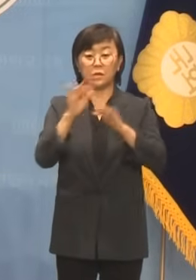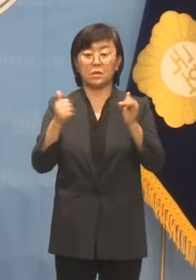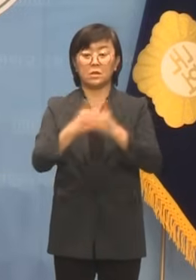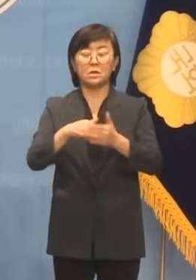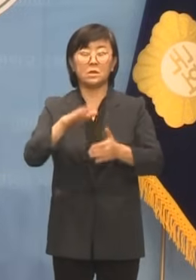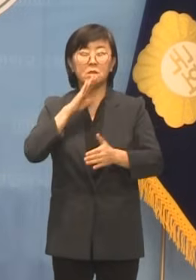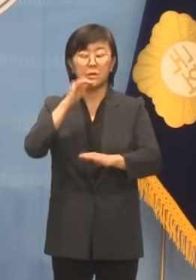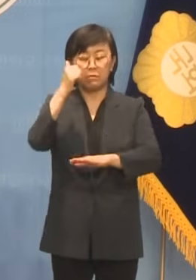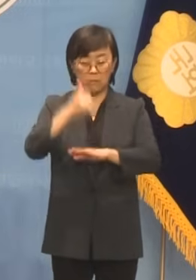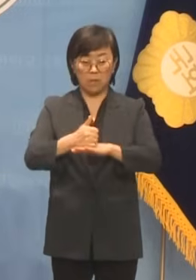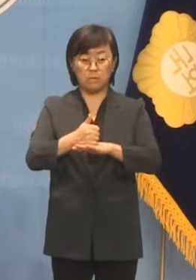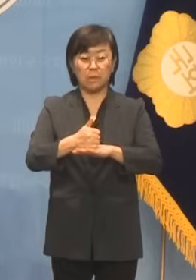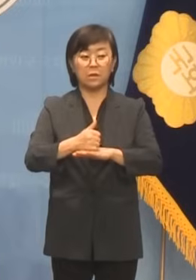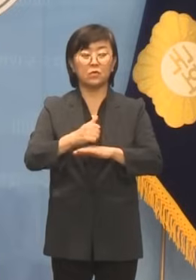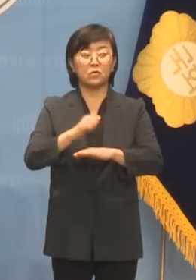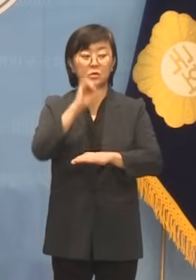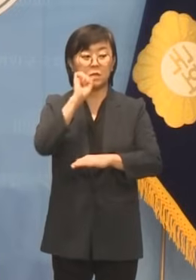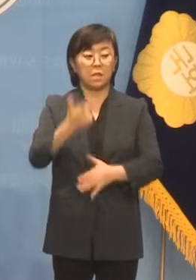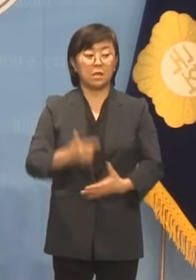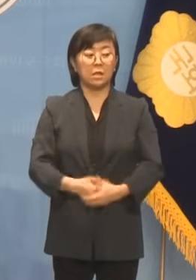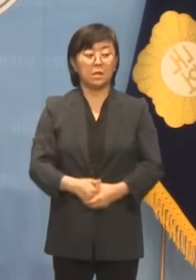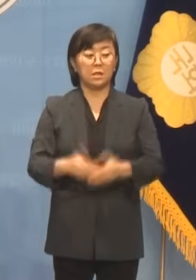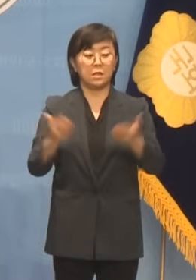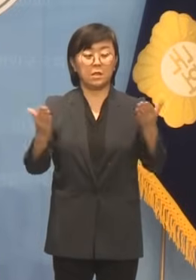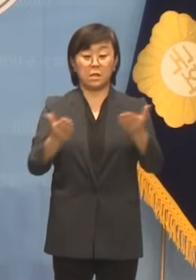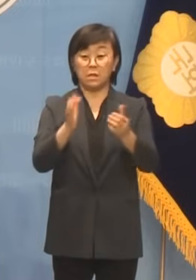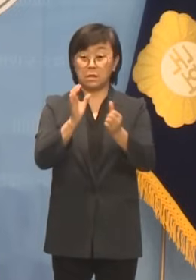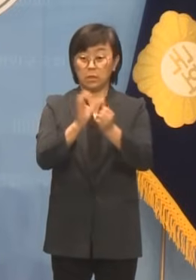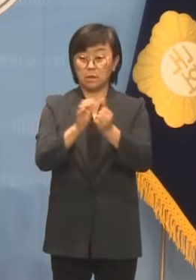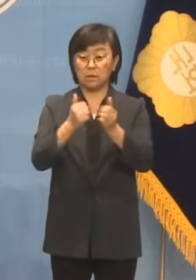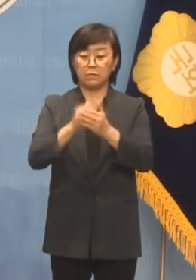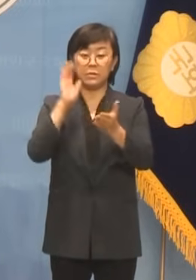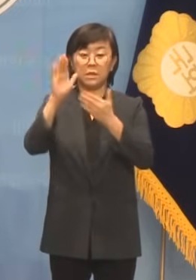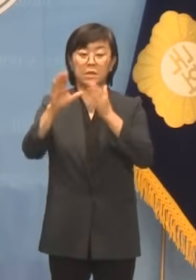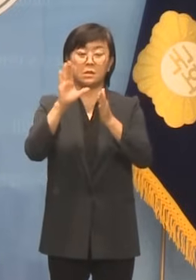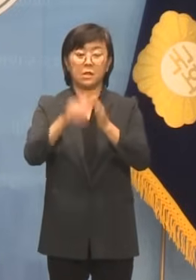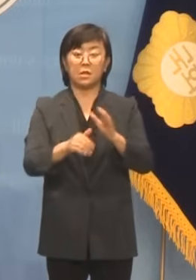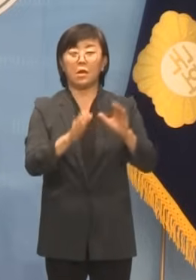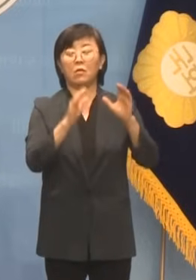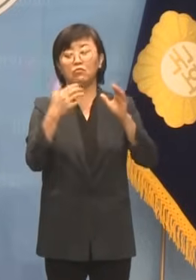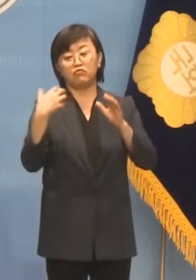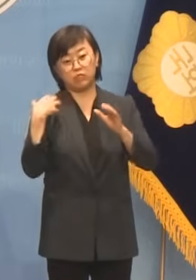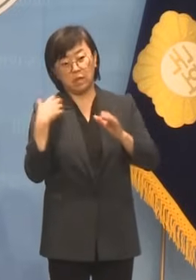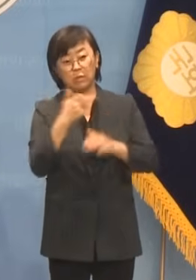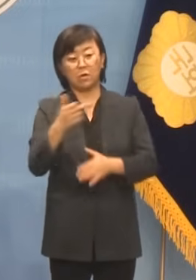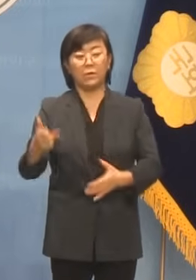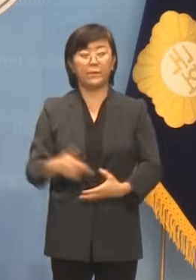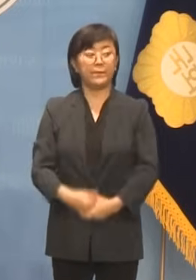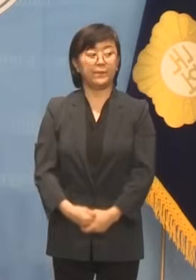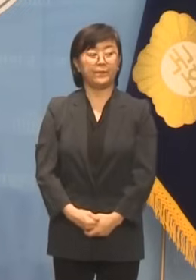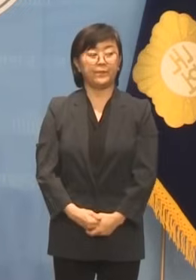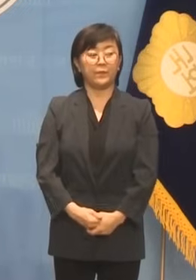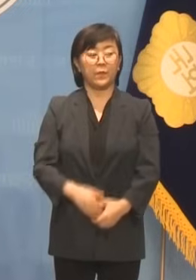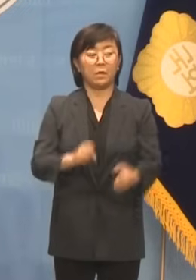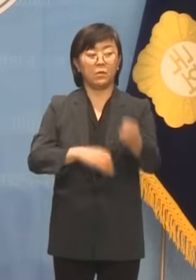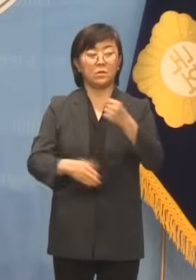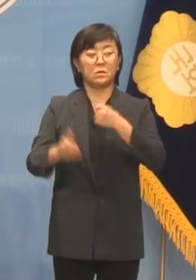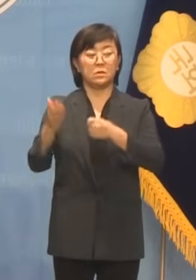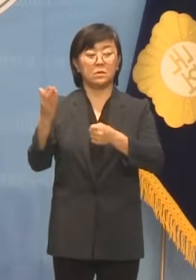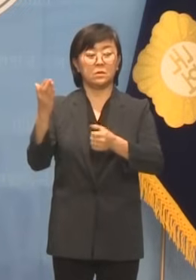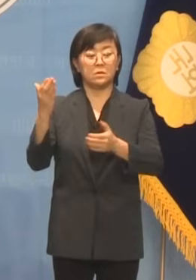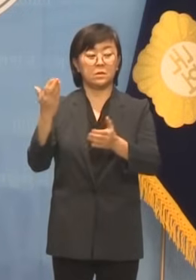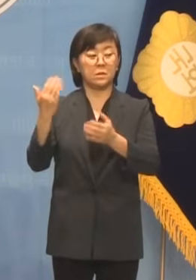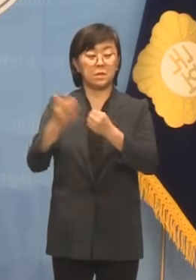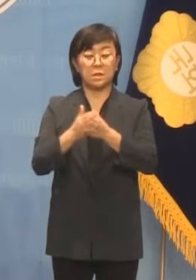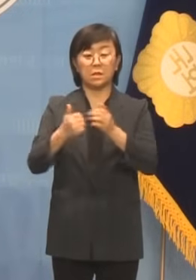비참한 최후를 맞고 있습니다. 이를 지탱해야 할 미래 세대의 부담 역시 커지는 것은 상수입니다.